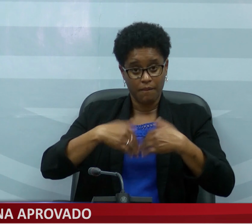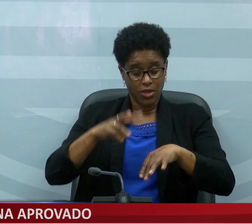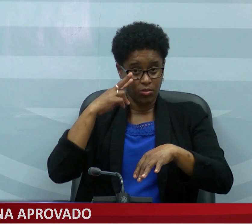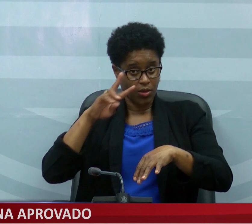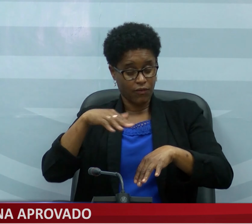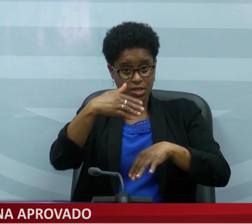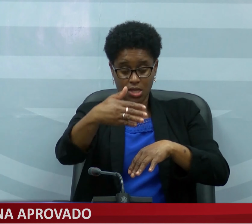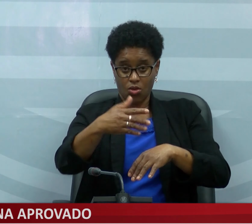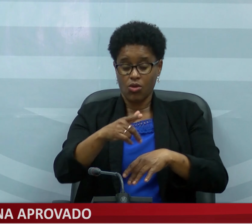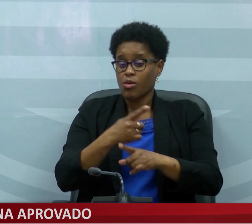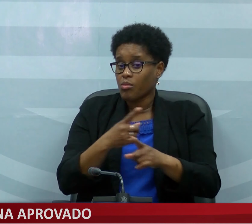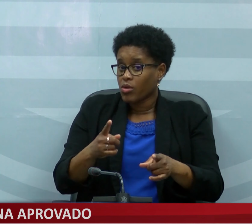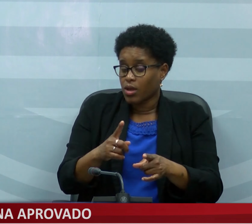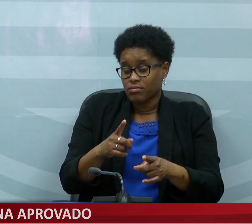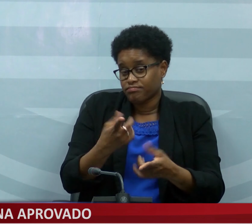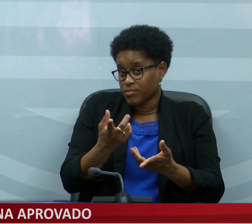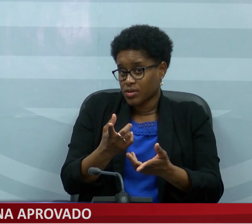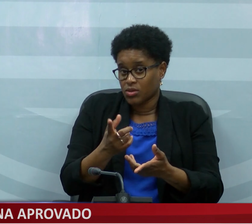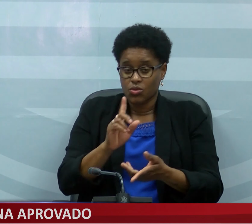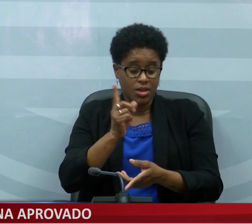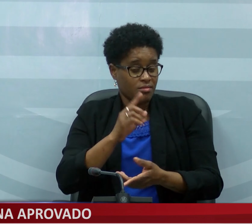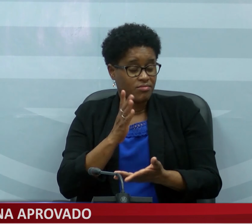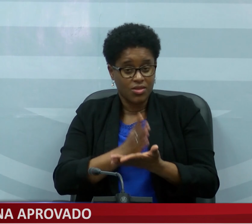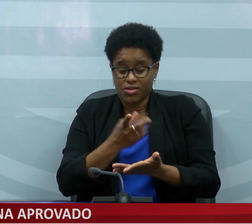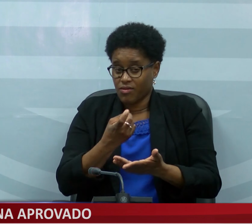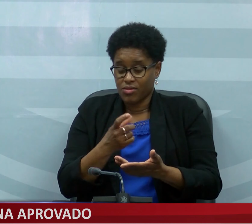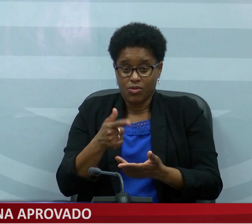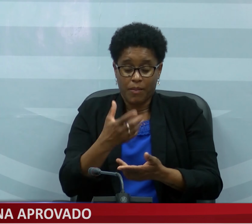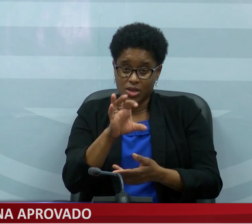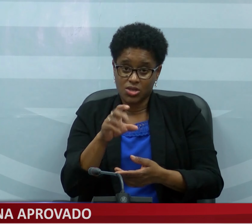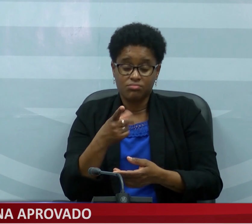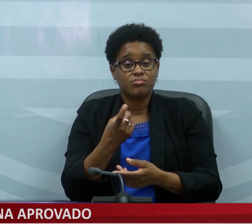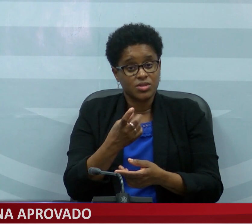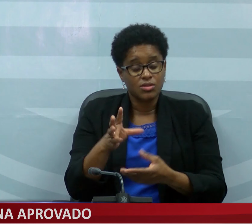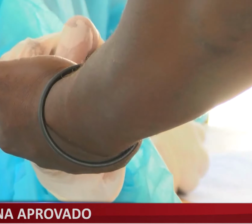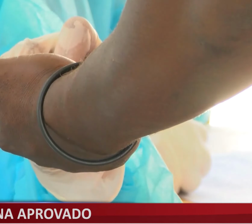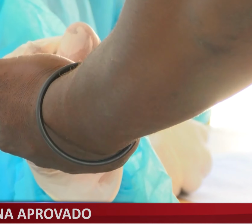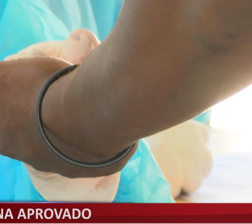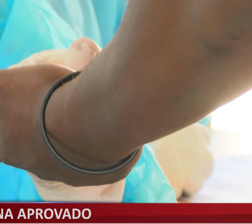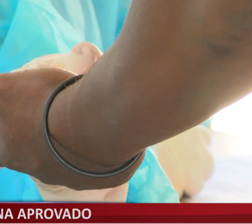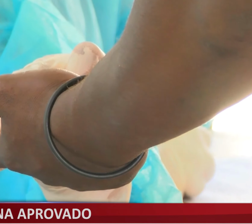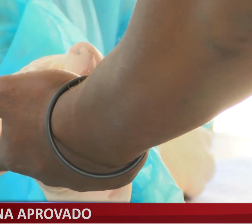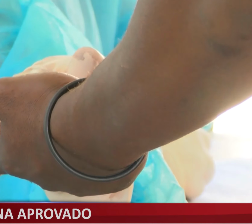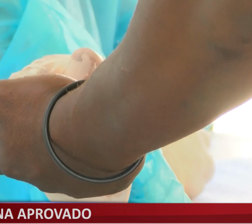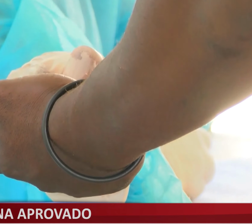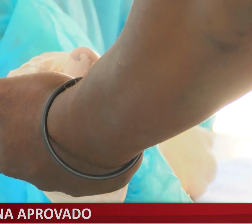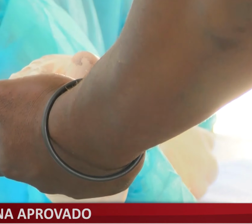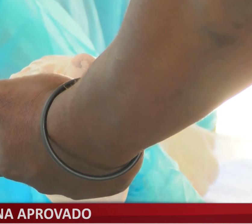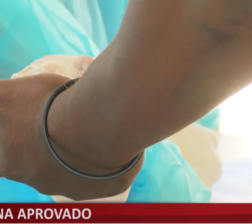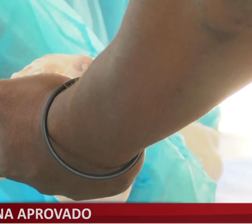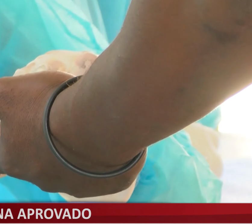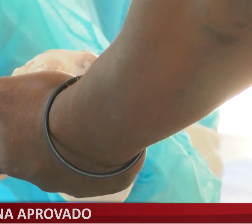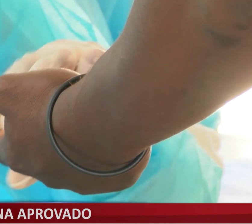é porque não depende apenas do País É depende de vários intervenientes é vacinação